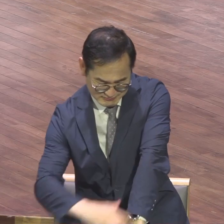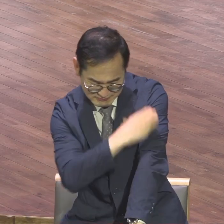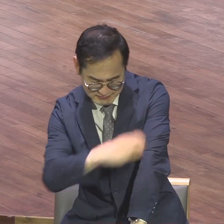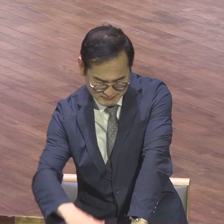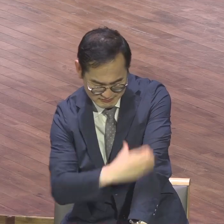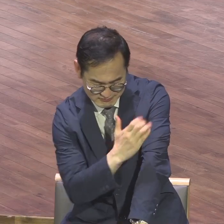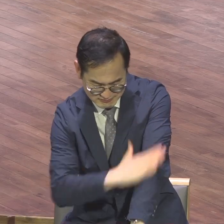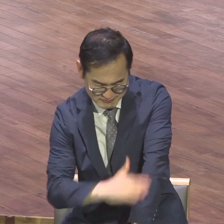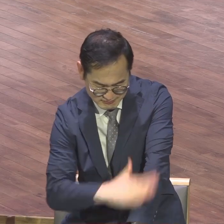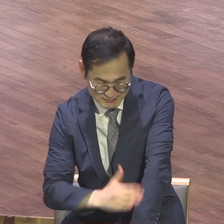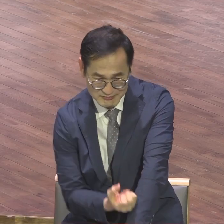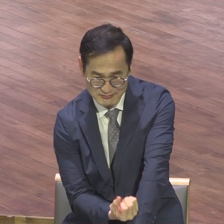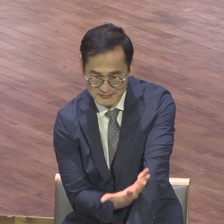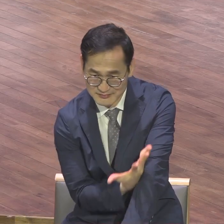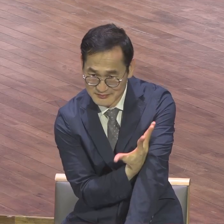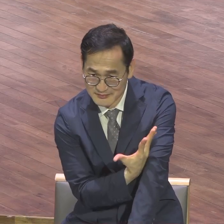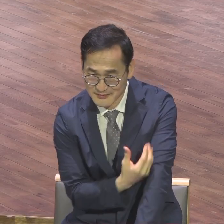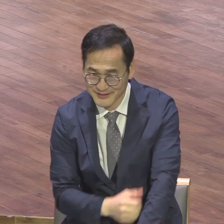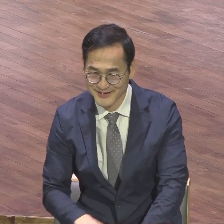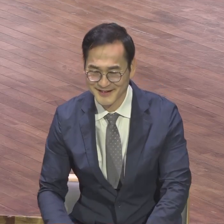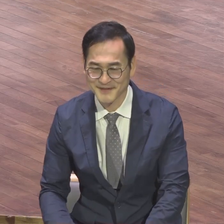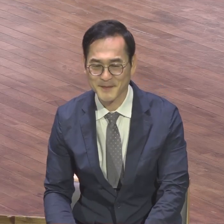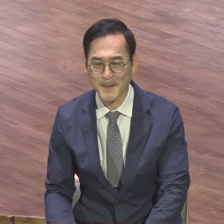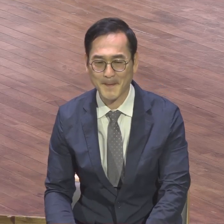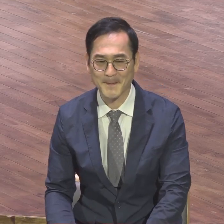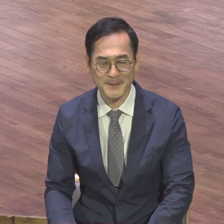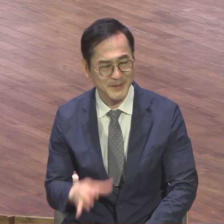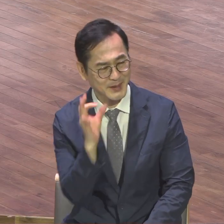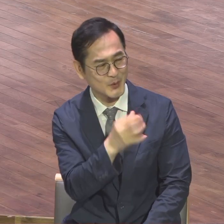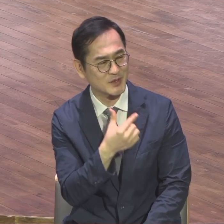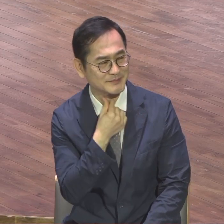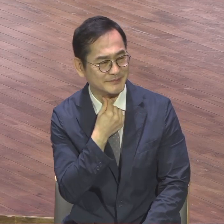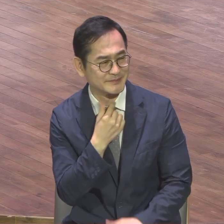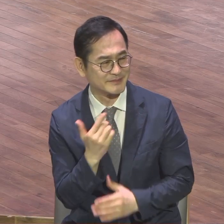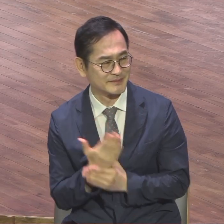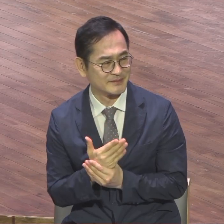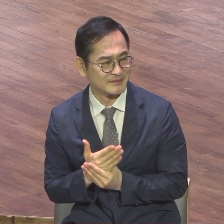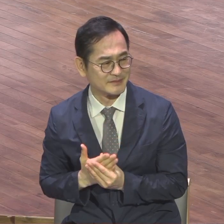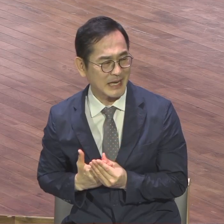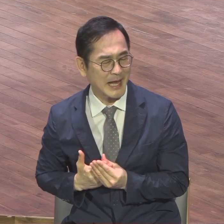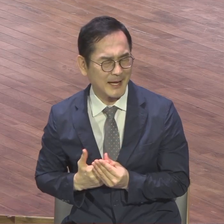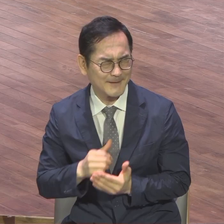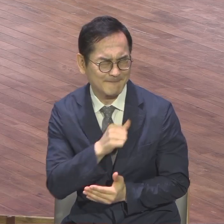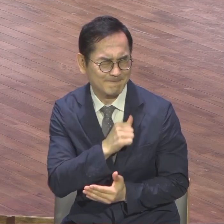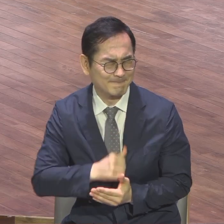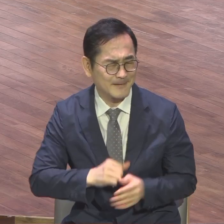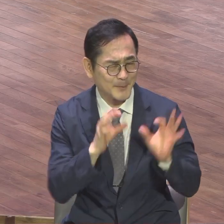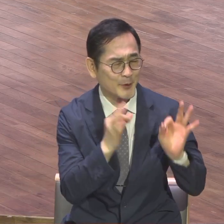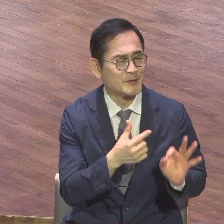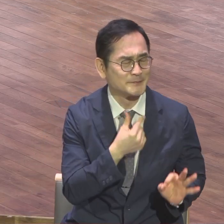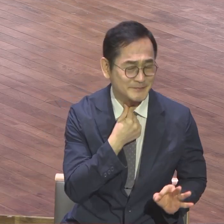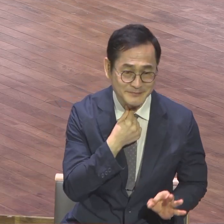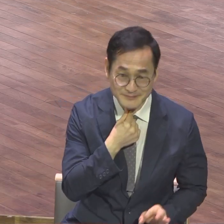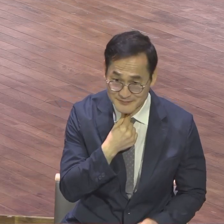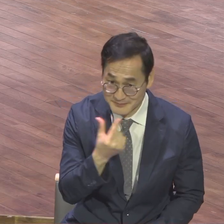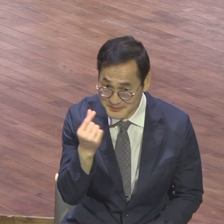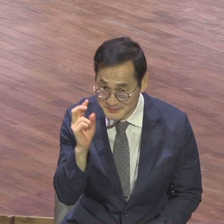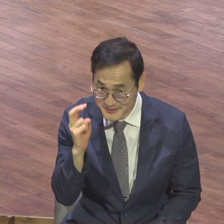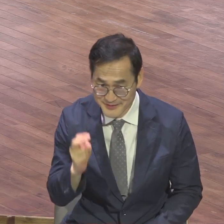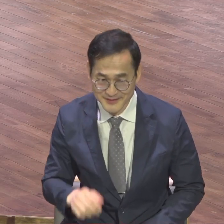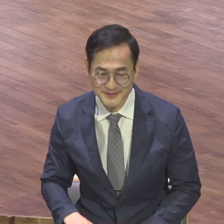보고 싶었습니다. 아, 좀 느낌 어떻습니까? 신앙생활 하면서요.